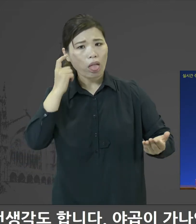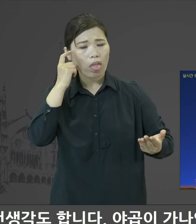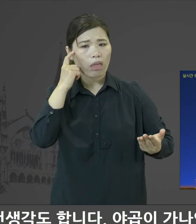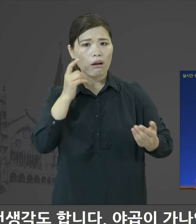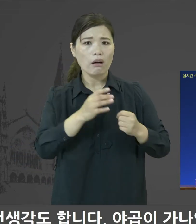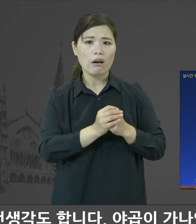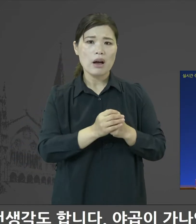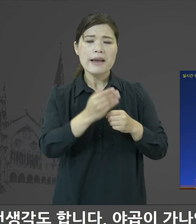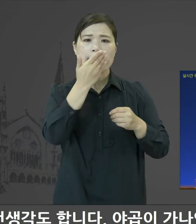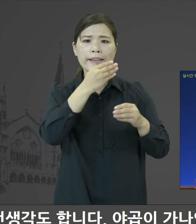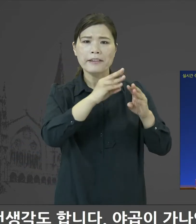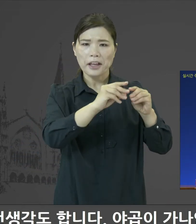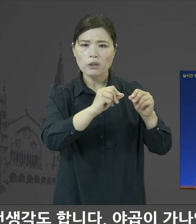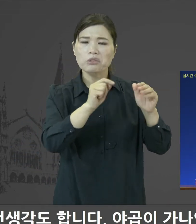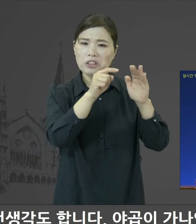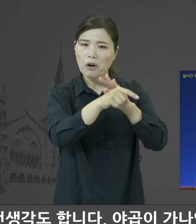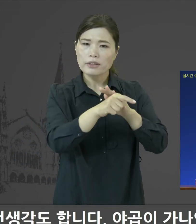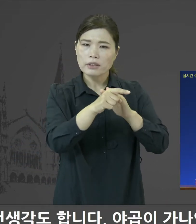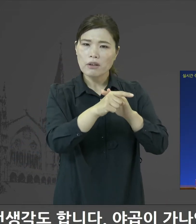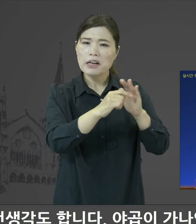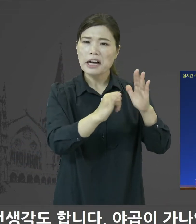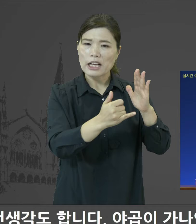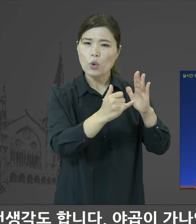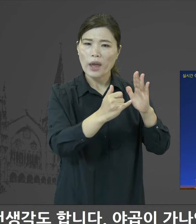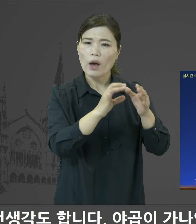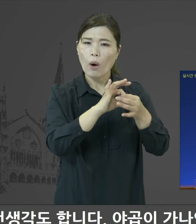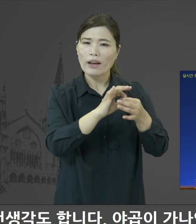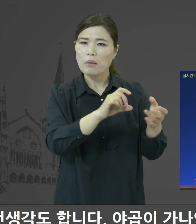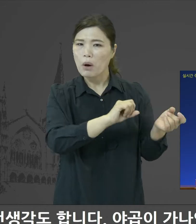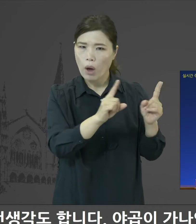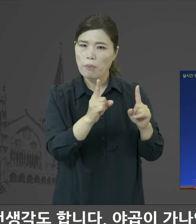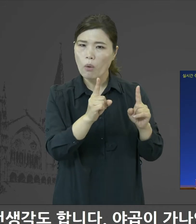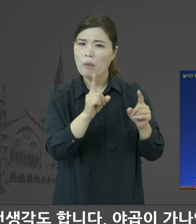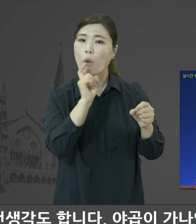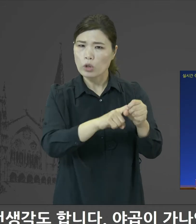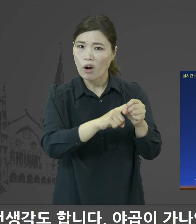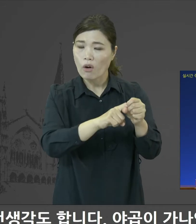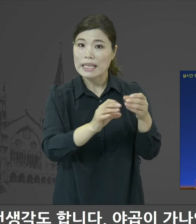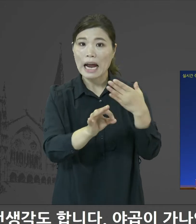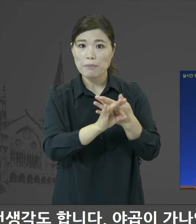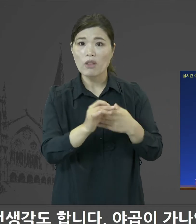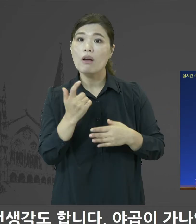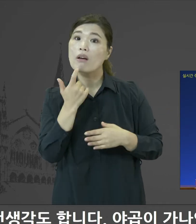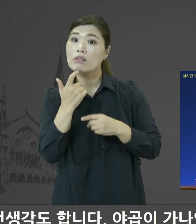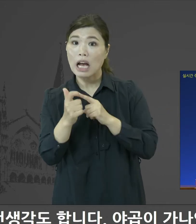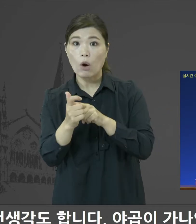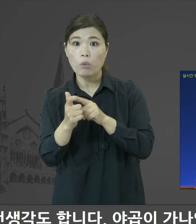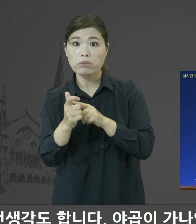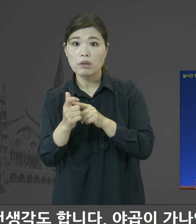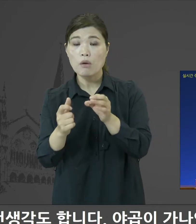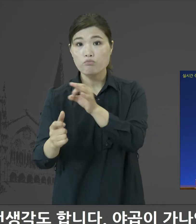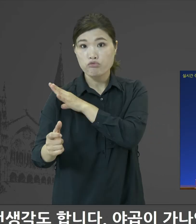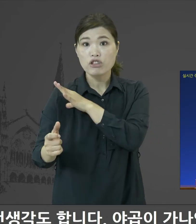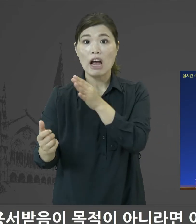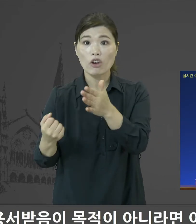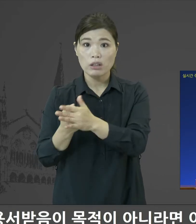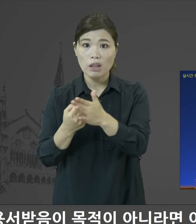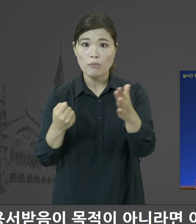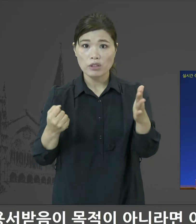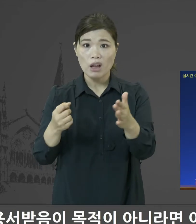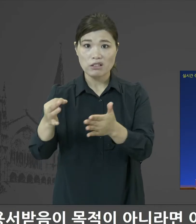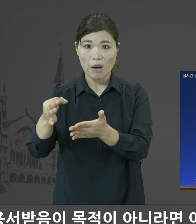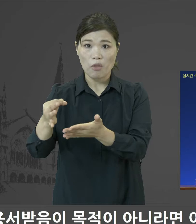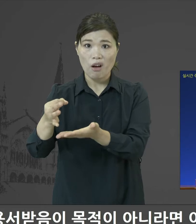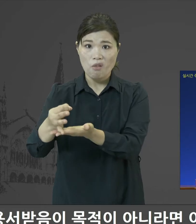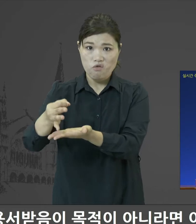관계를 회복하는 것, 그것만 목적이었다면 야곱도 제법 부자가 되었습니다. 재물이 굉장히 많이 생겼거든요.